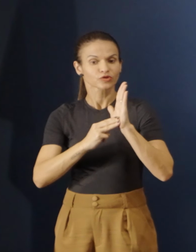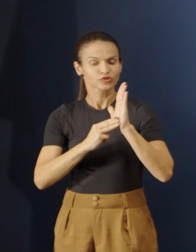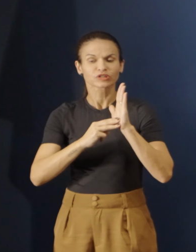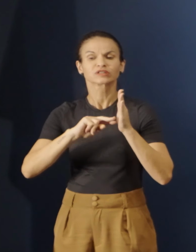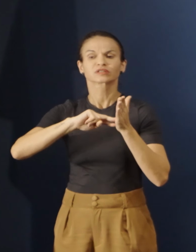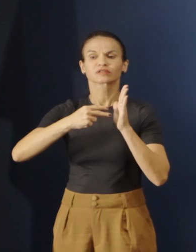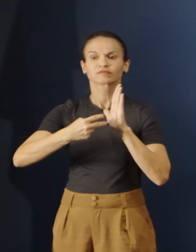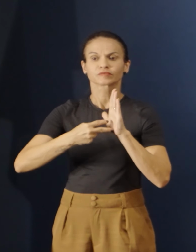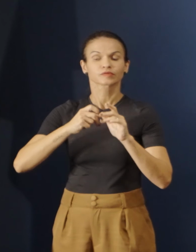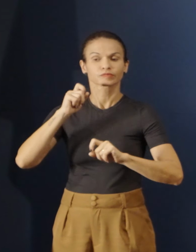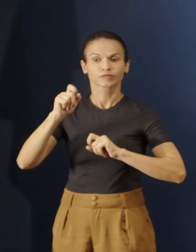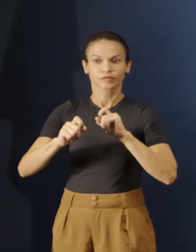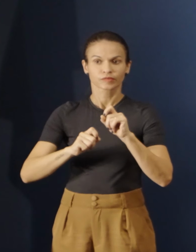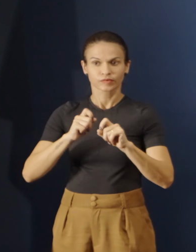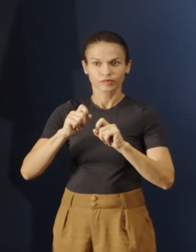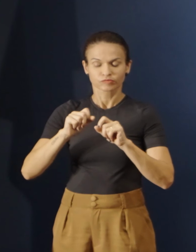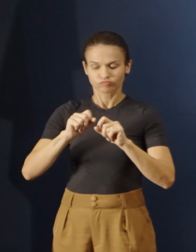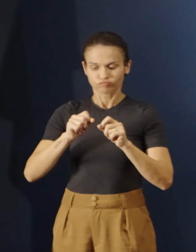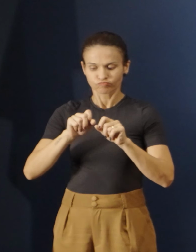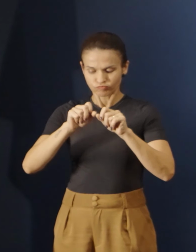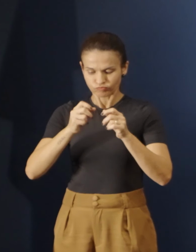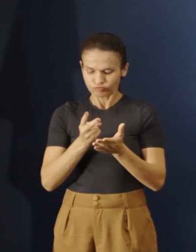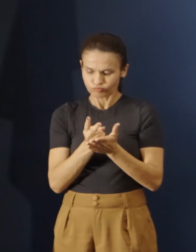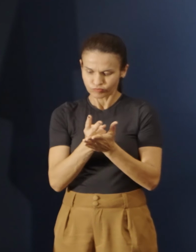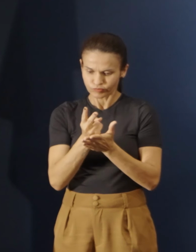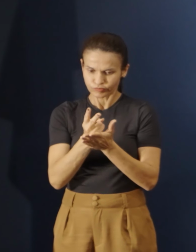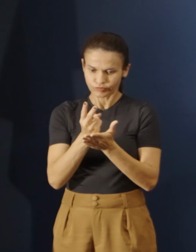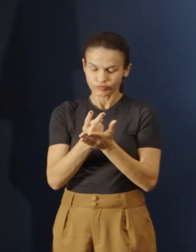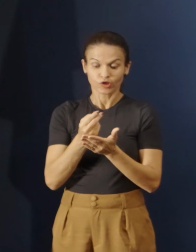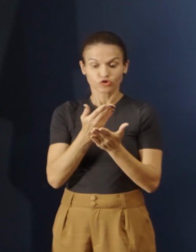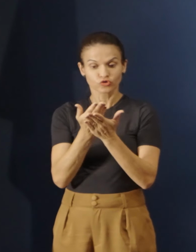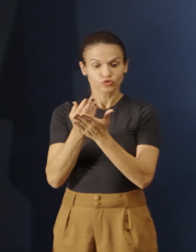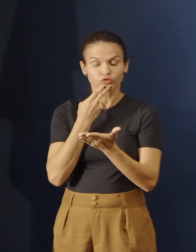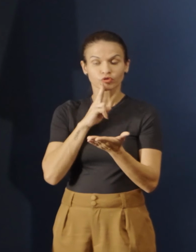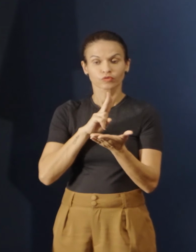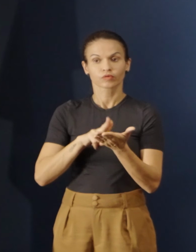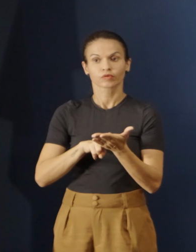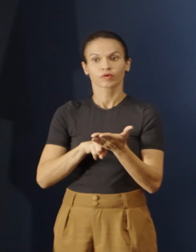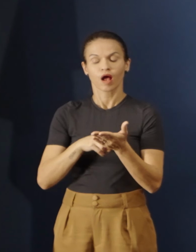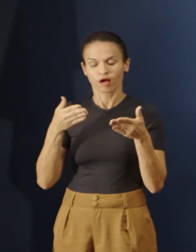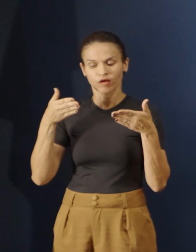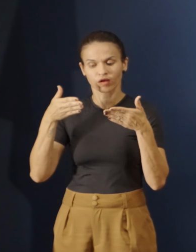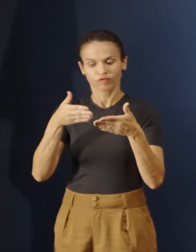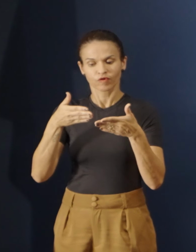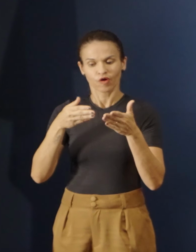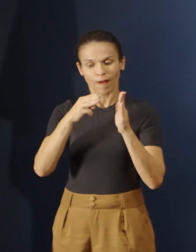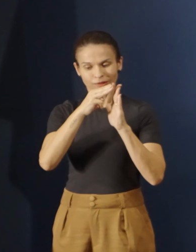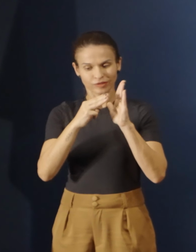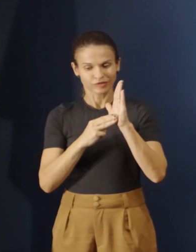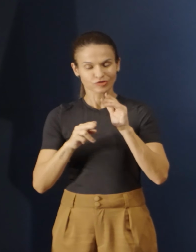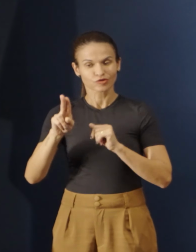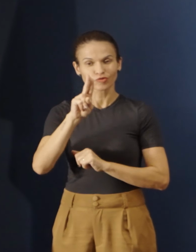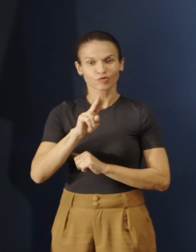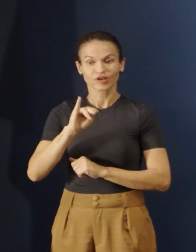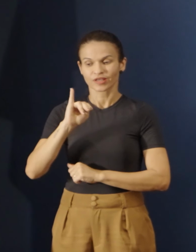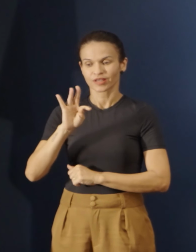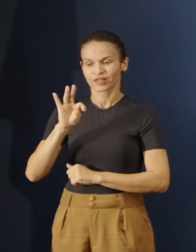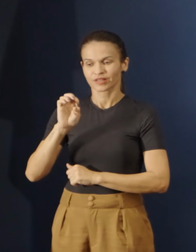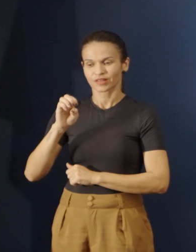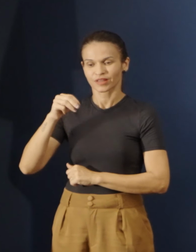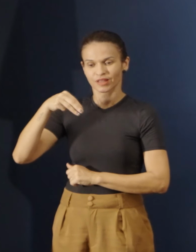uma metodologia? De sistematização de estudos de correspondência. Ela segue o quê? A metodologia usada pelo ITEM.